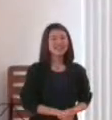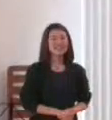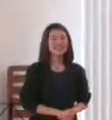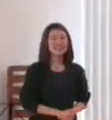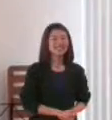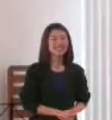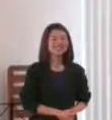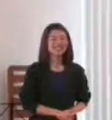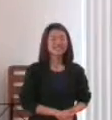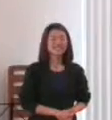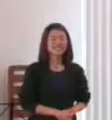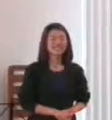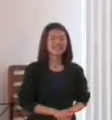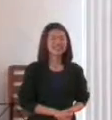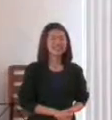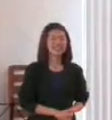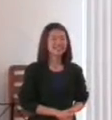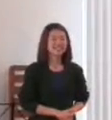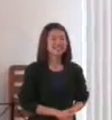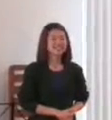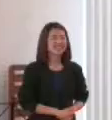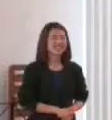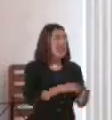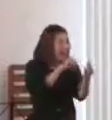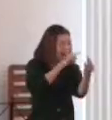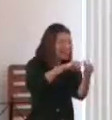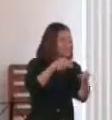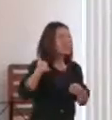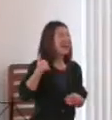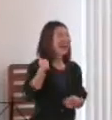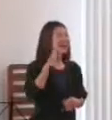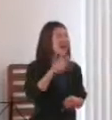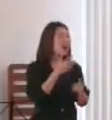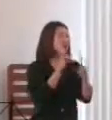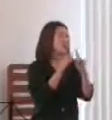素晴らしいです。回数は分からないけども言葉は分かりました。